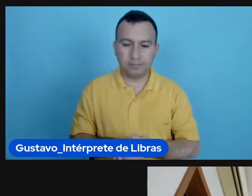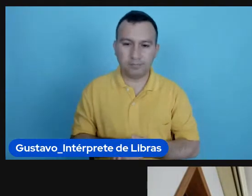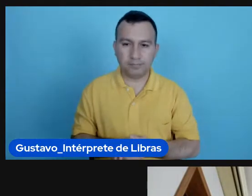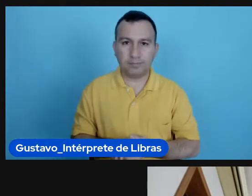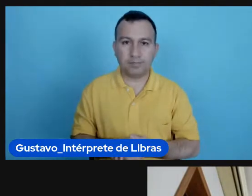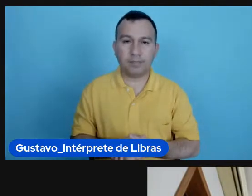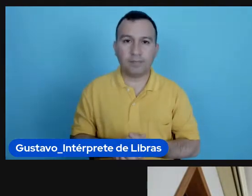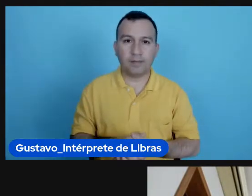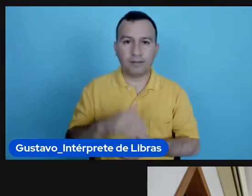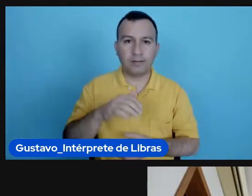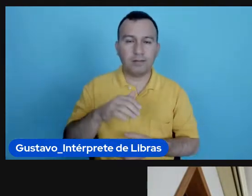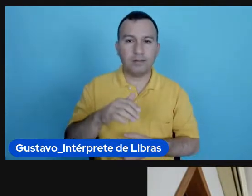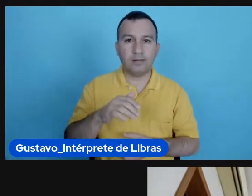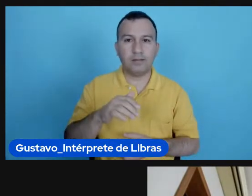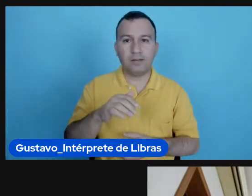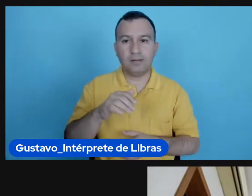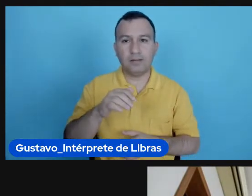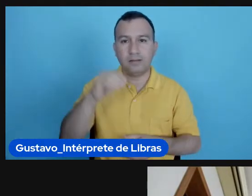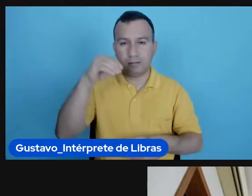superior?